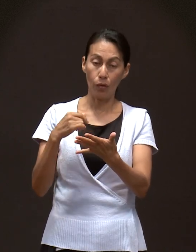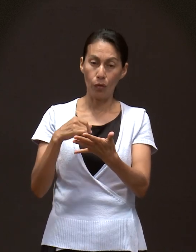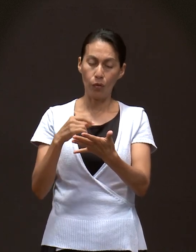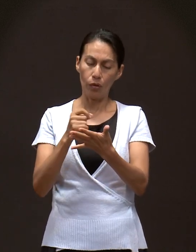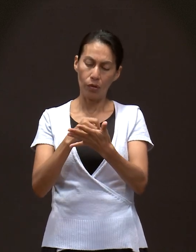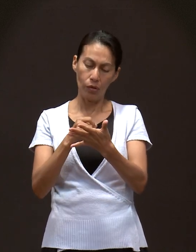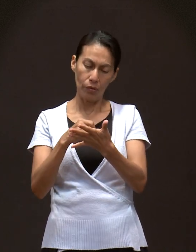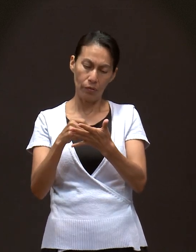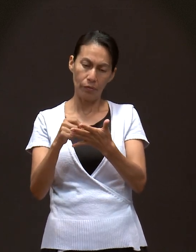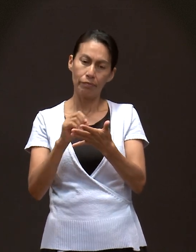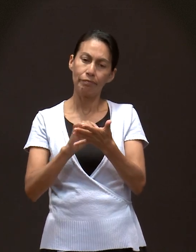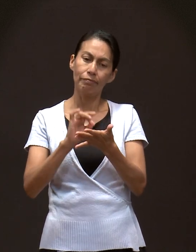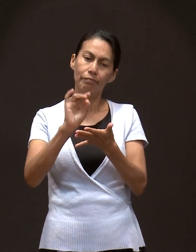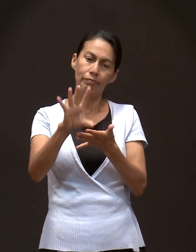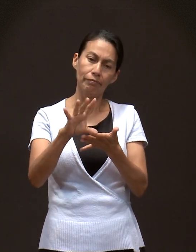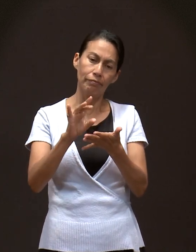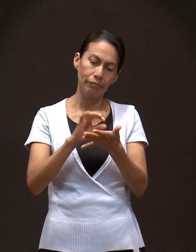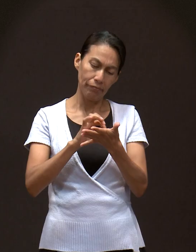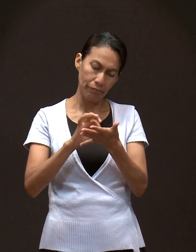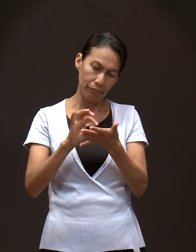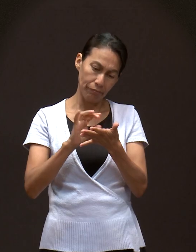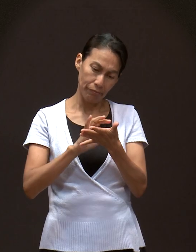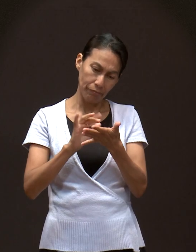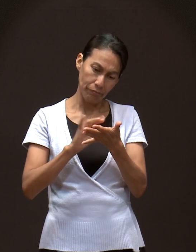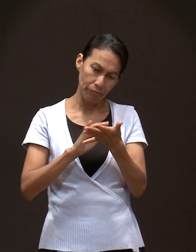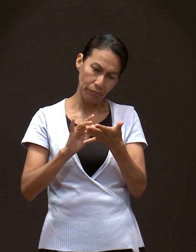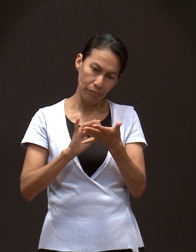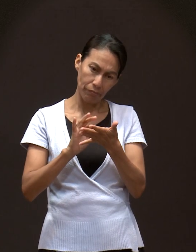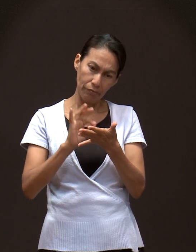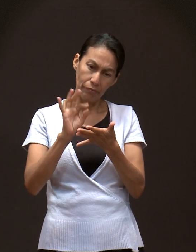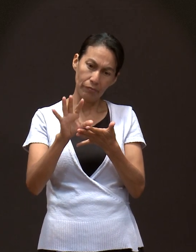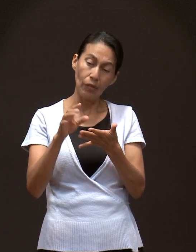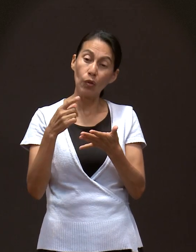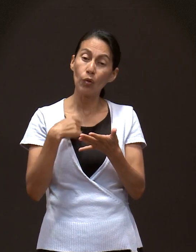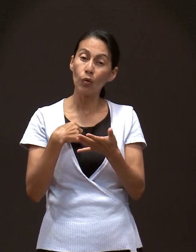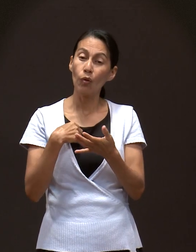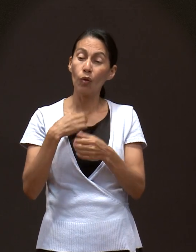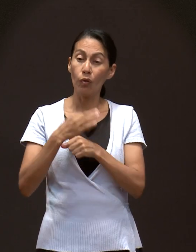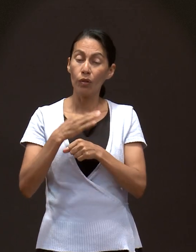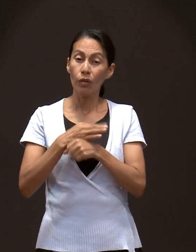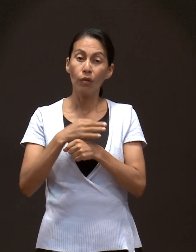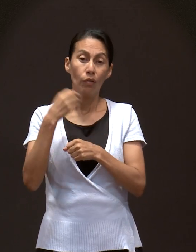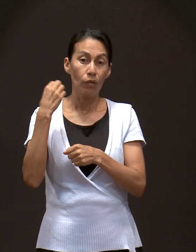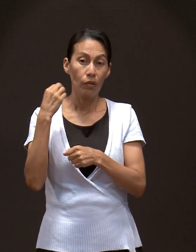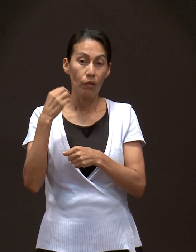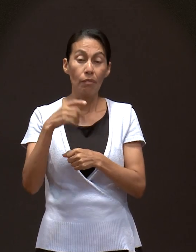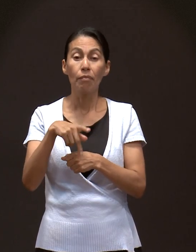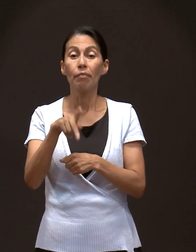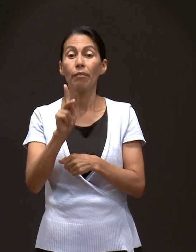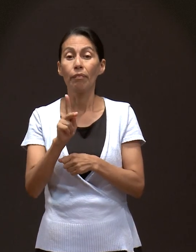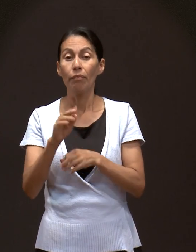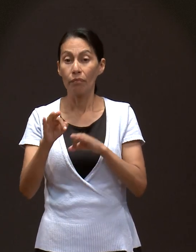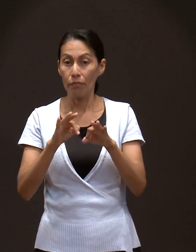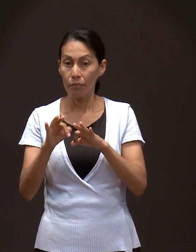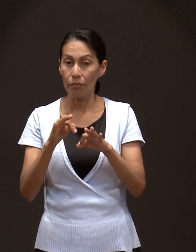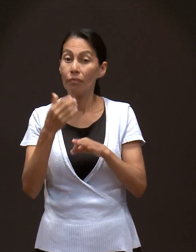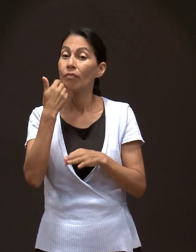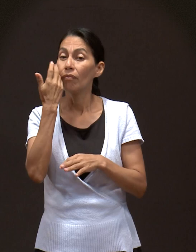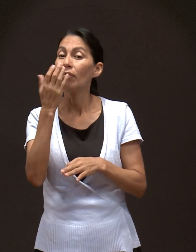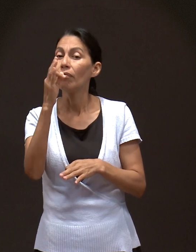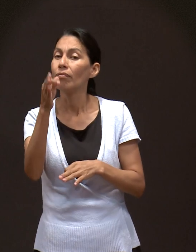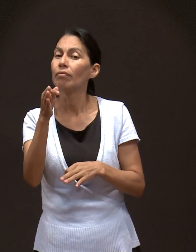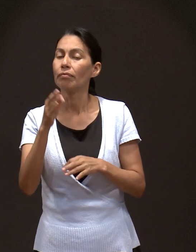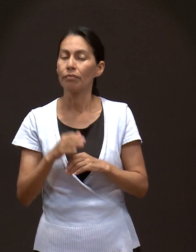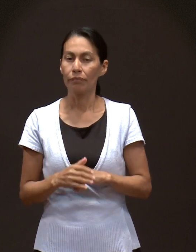escribí. Le dije, pastor, yo estoy en Oaxaca, pero estoy dispuesto a tomar ese trabajo si usted